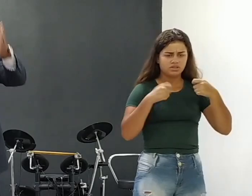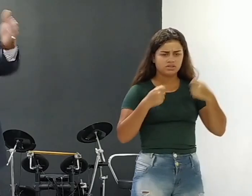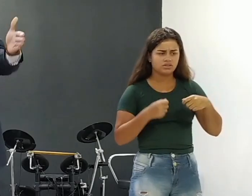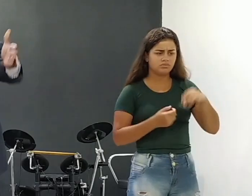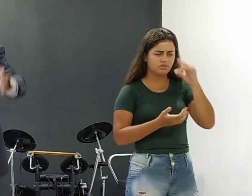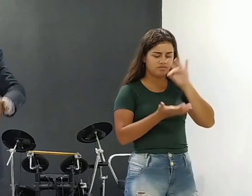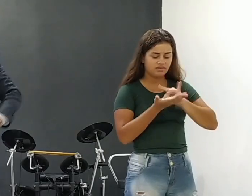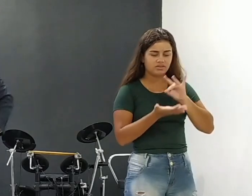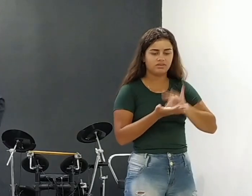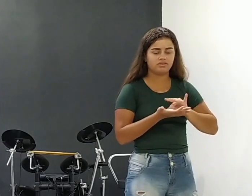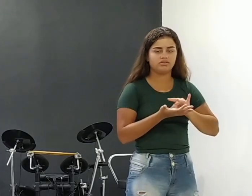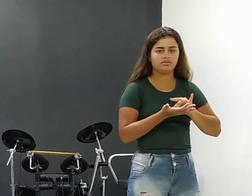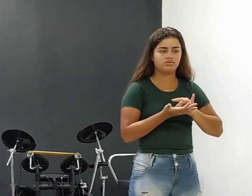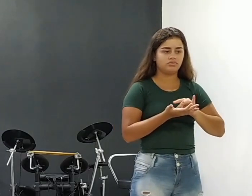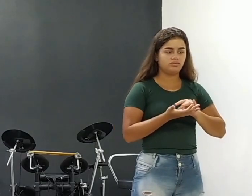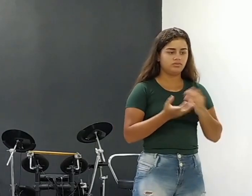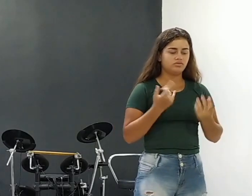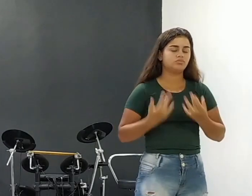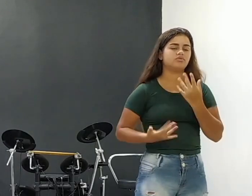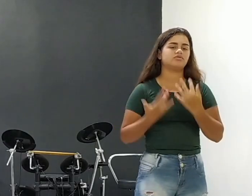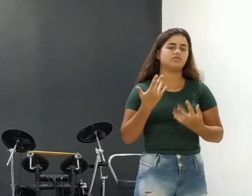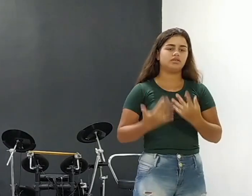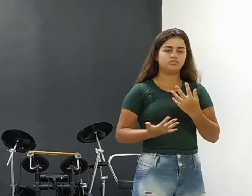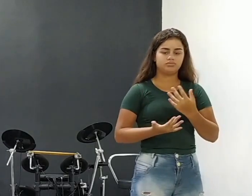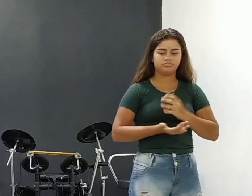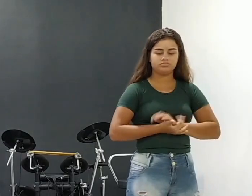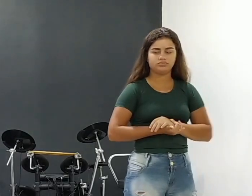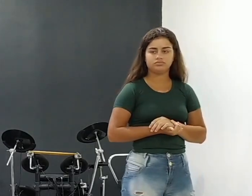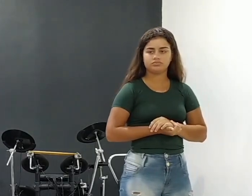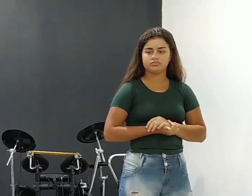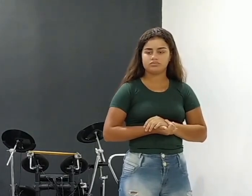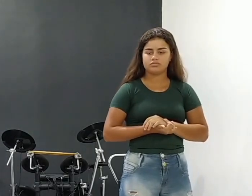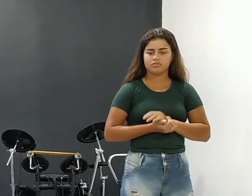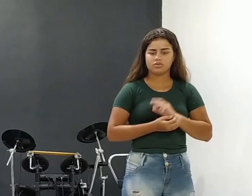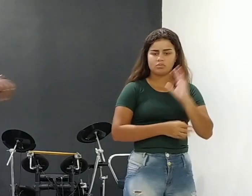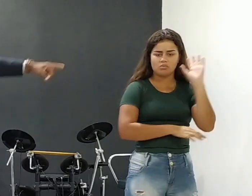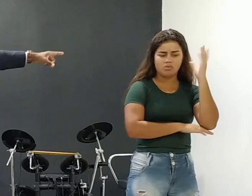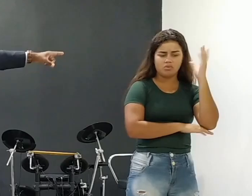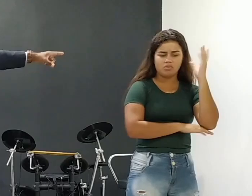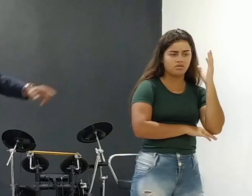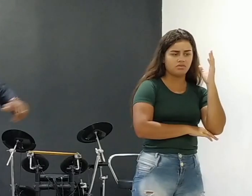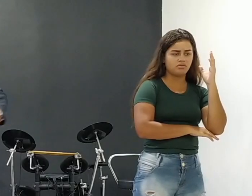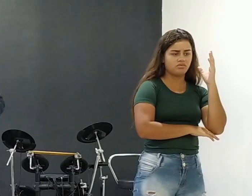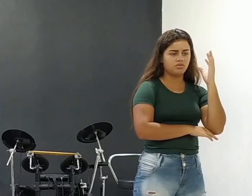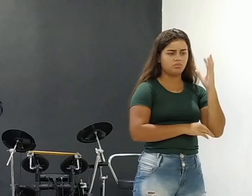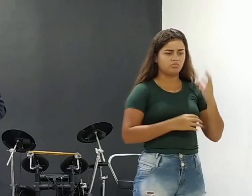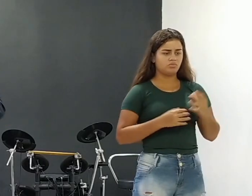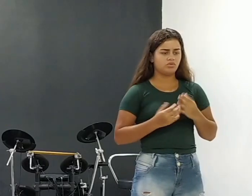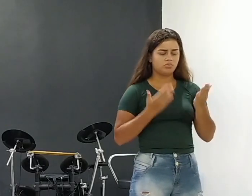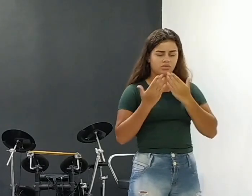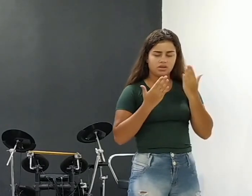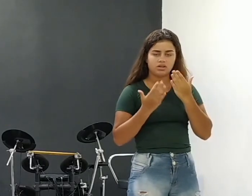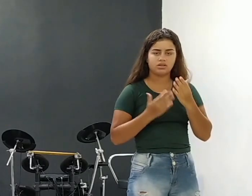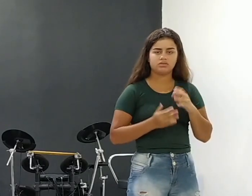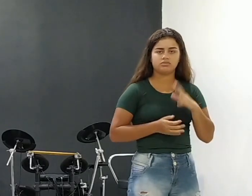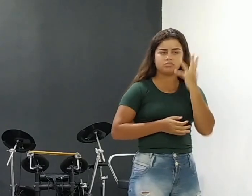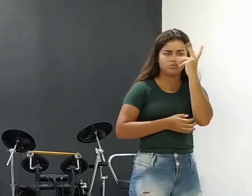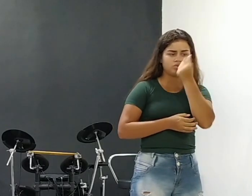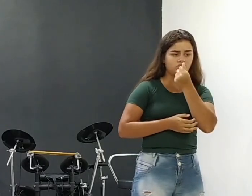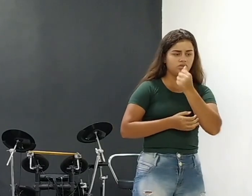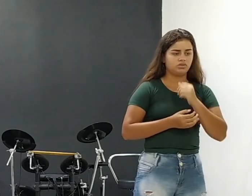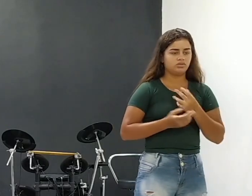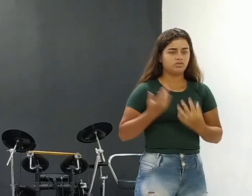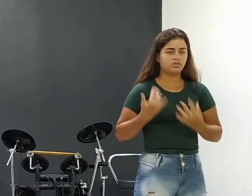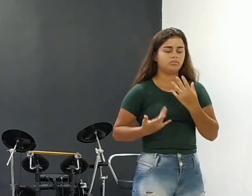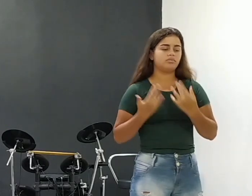ou sem terra, eu vou para o inferno. Se eu ficar como árvore bonita para os homens, o meu final é o inferno. Mas Deus está procurando